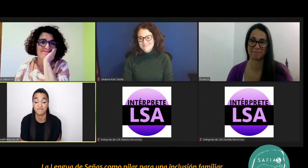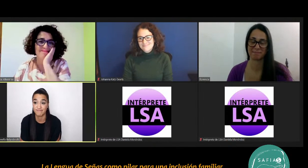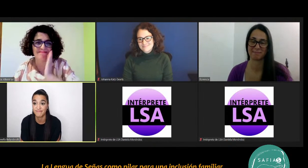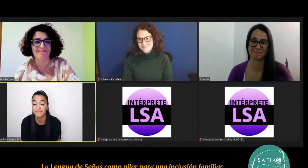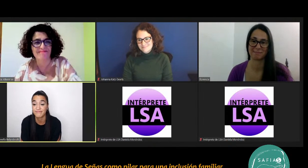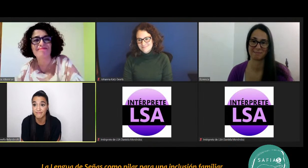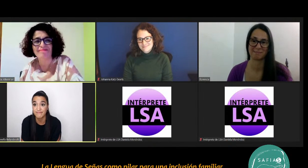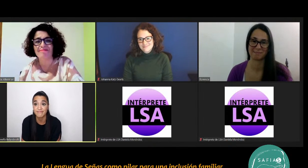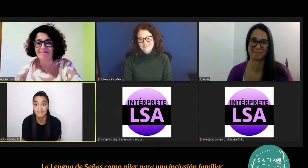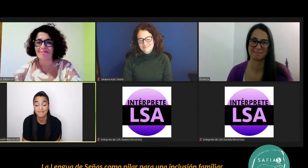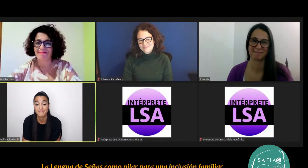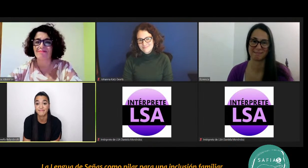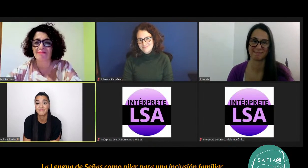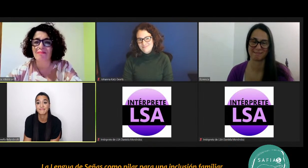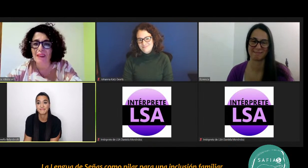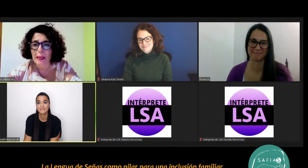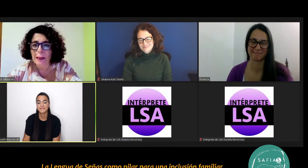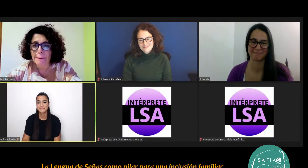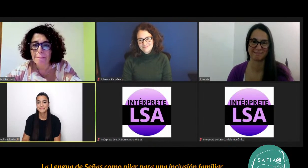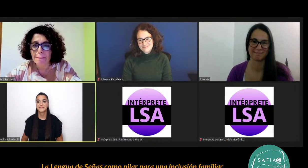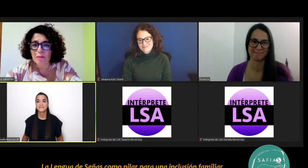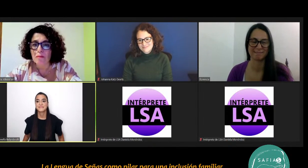suceda.